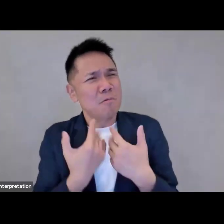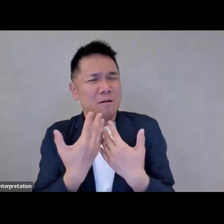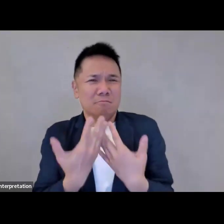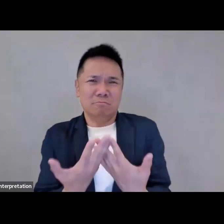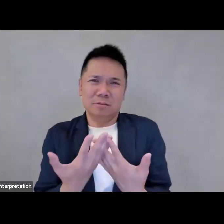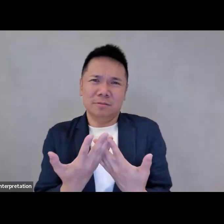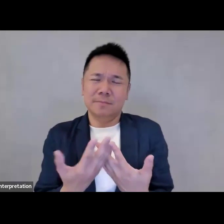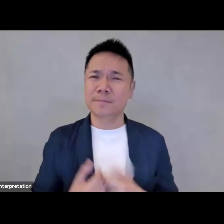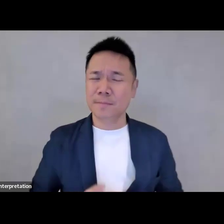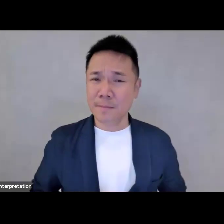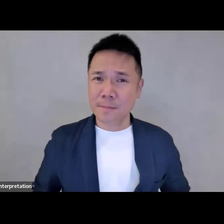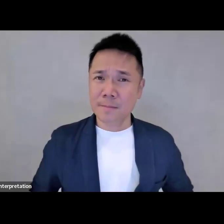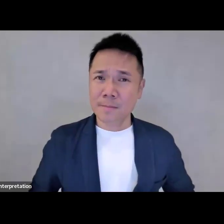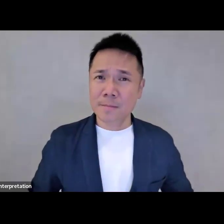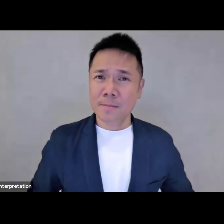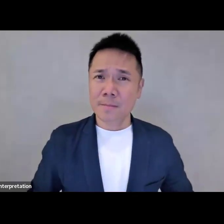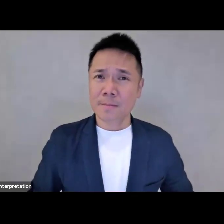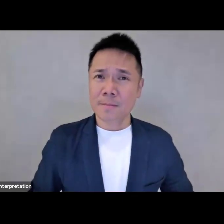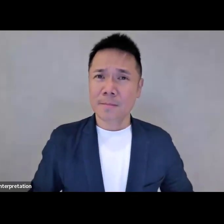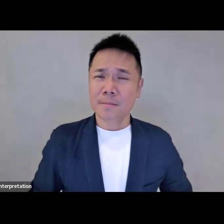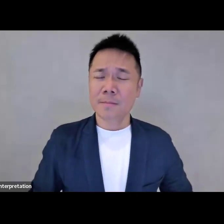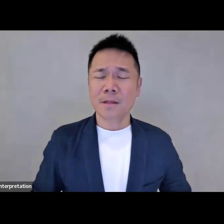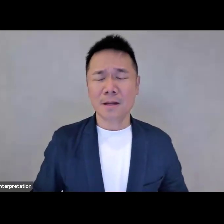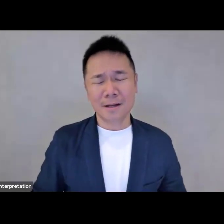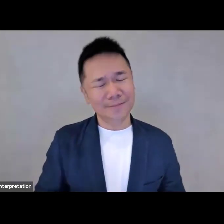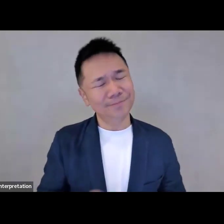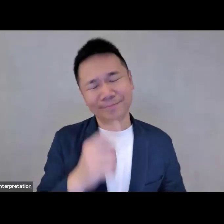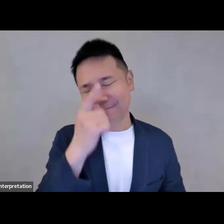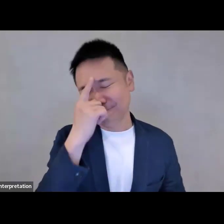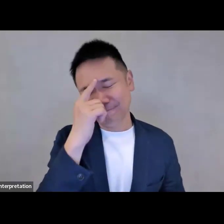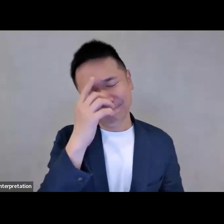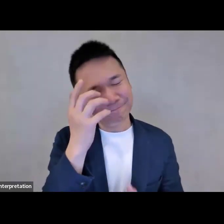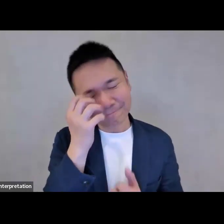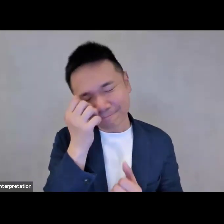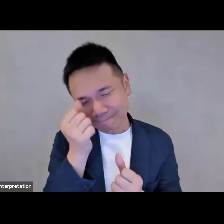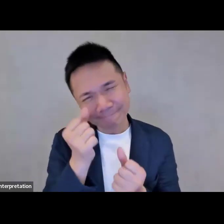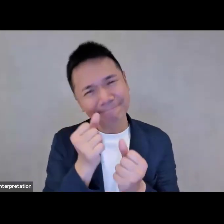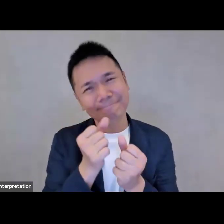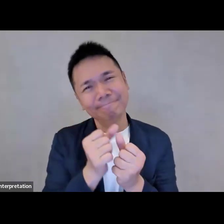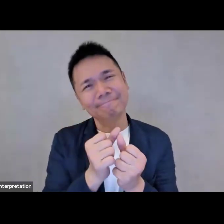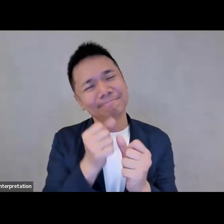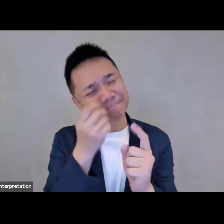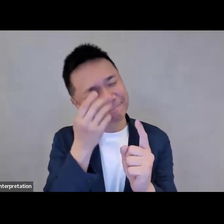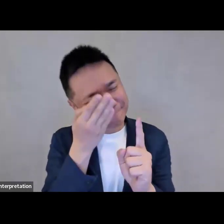这个都是关于是我们如何能够好好的来去活好我们的人生。